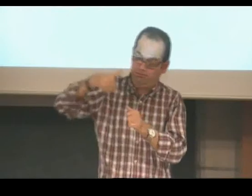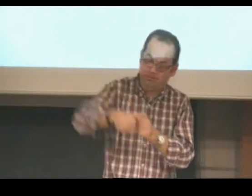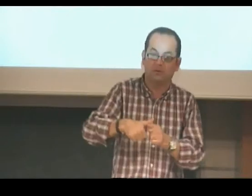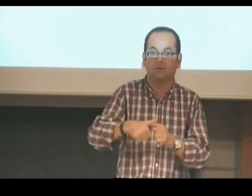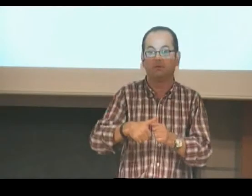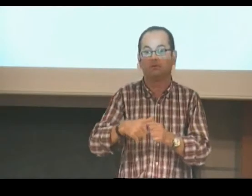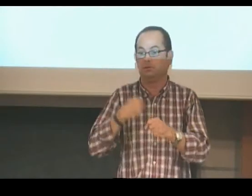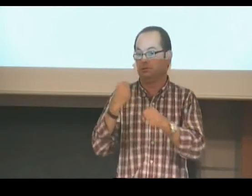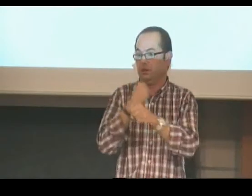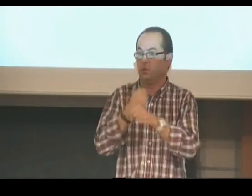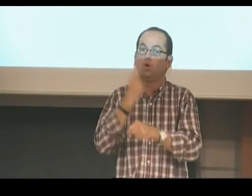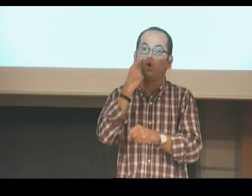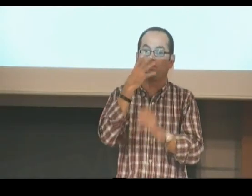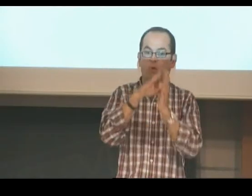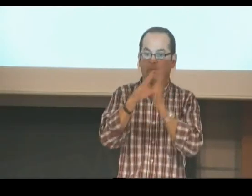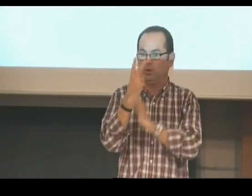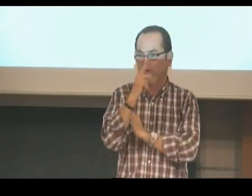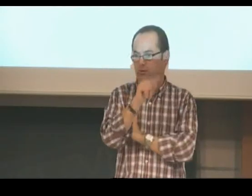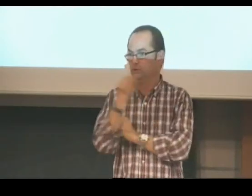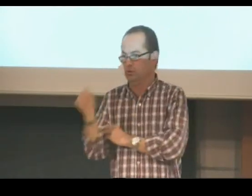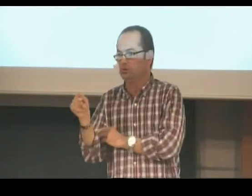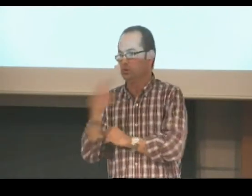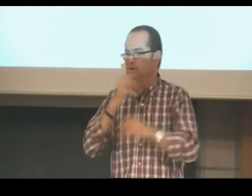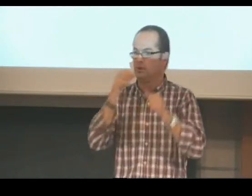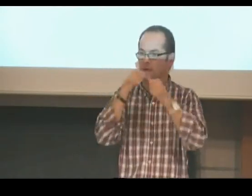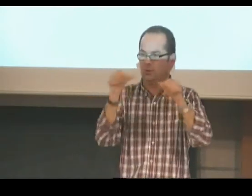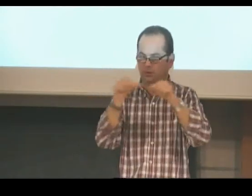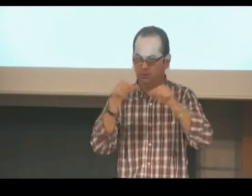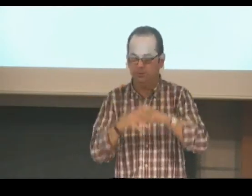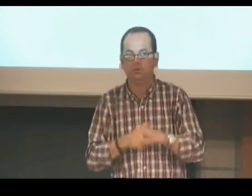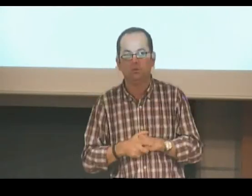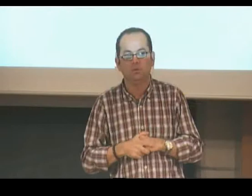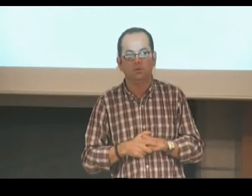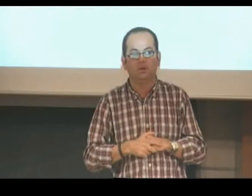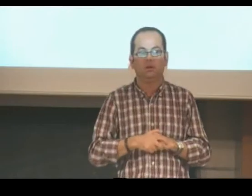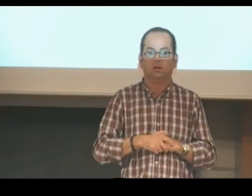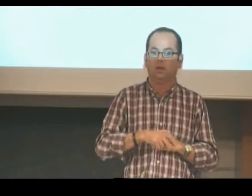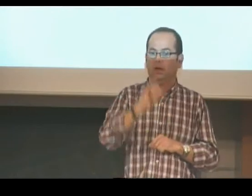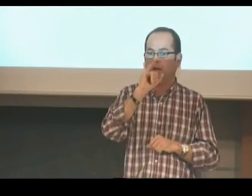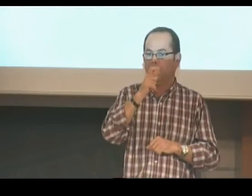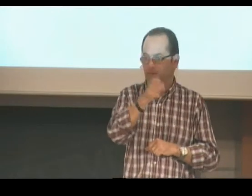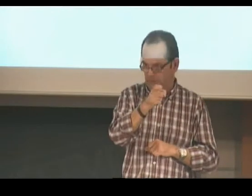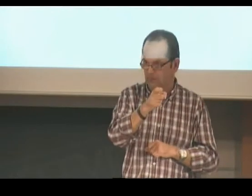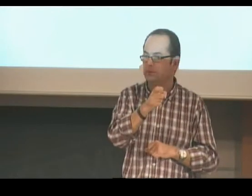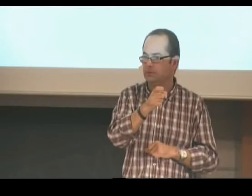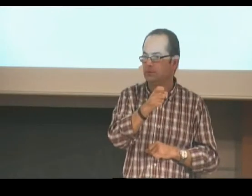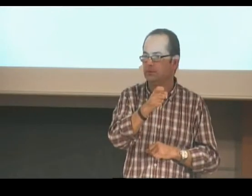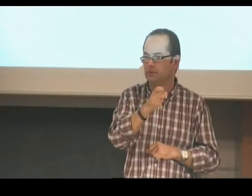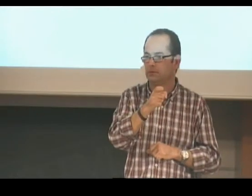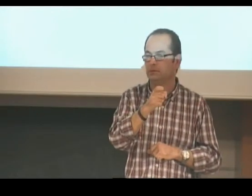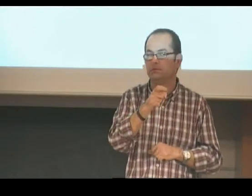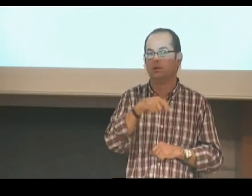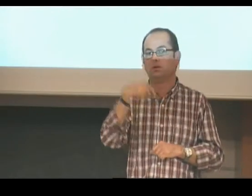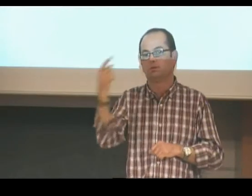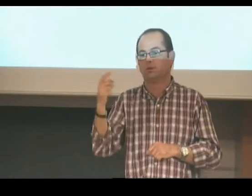anotar i transcriure bé amb els programes que emprarem. Emprarem dos programes d'anotació. ILEX